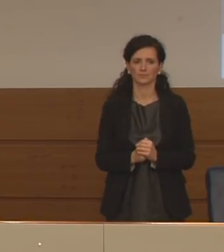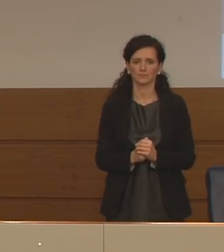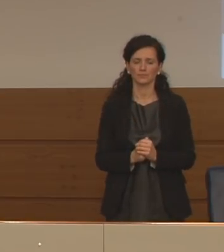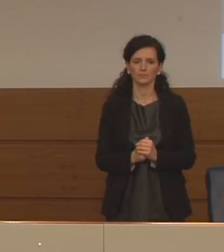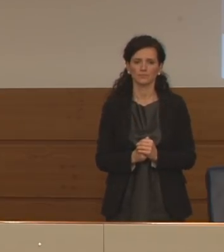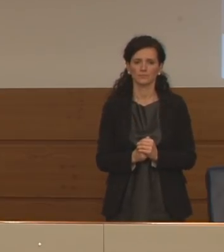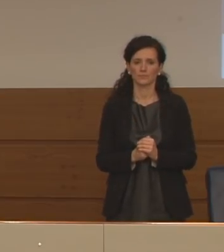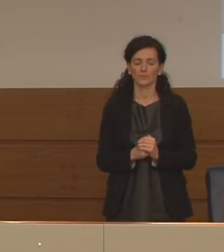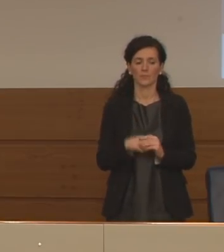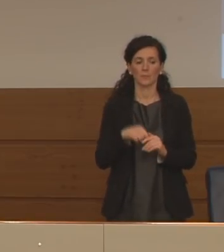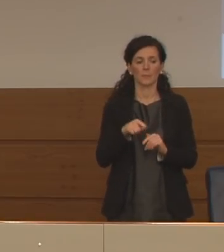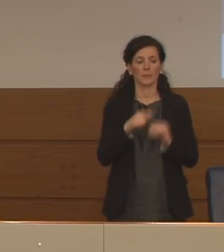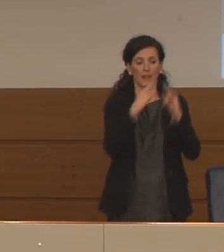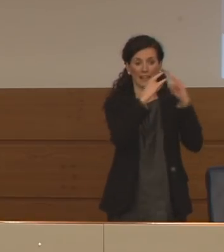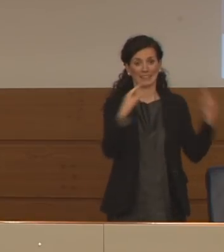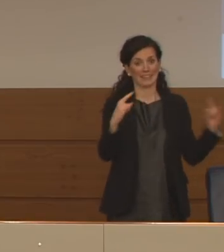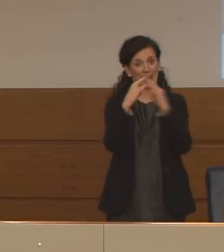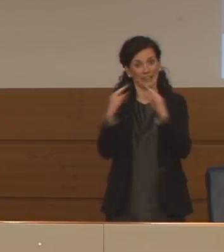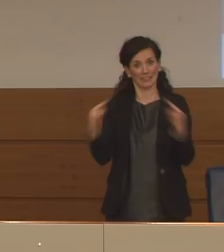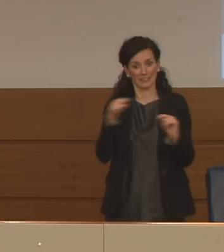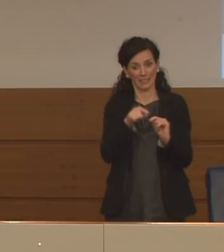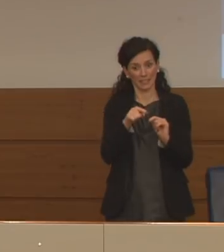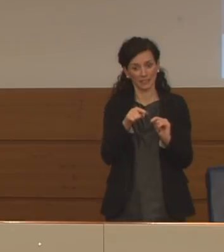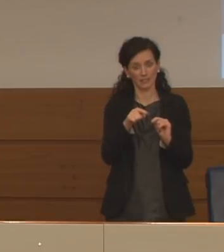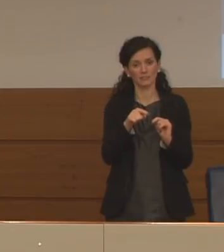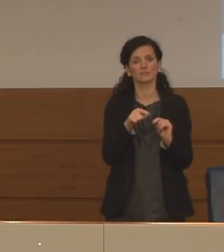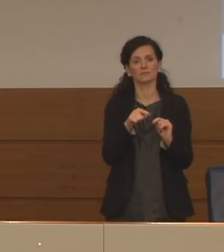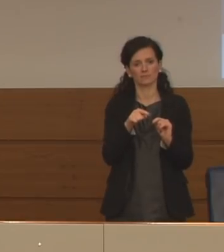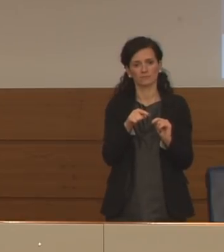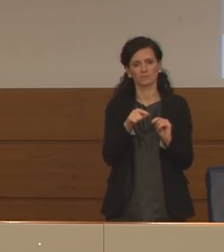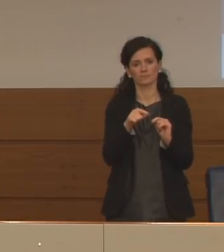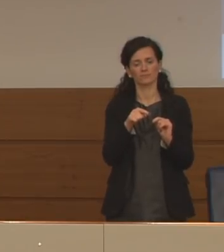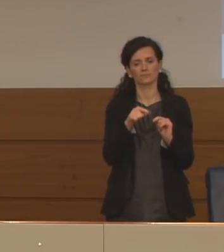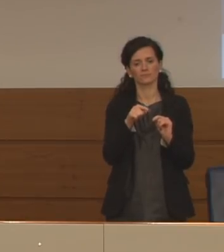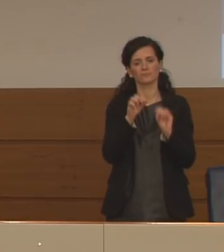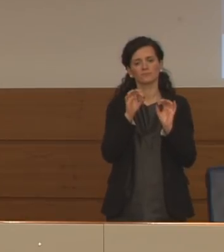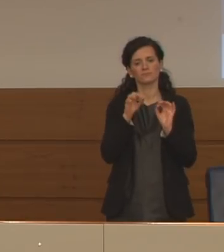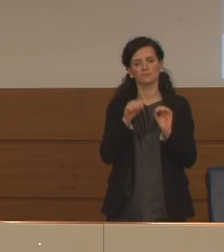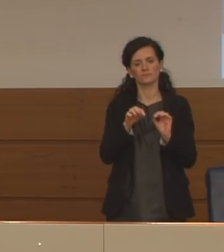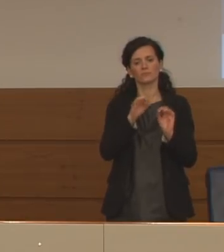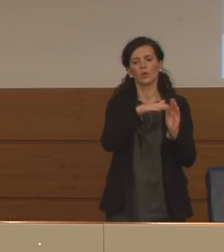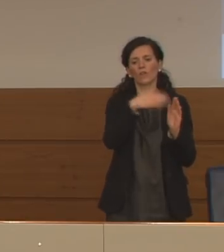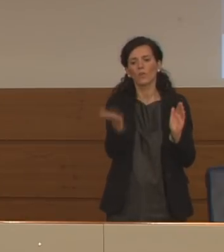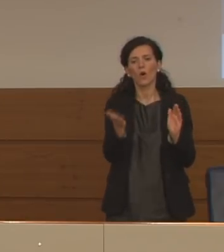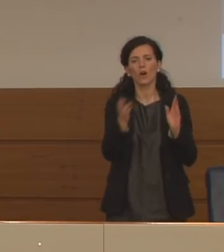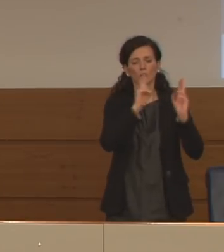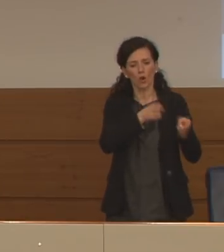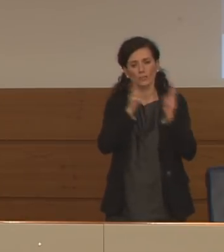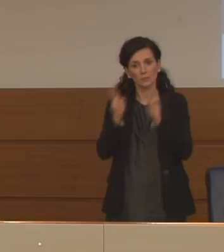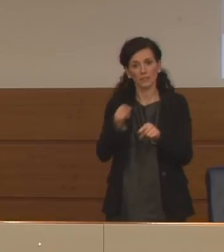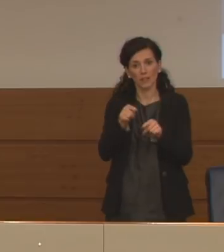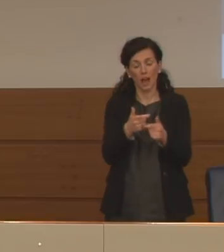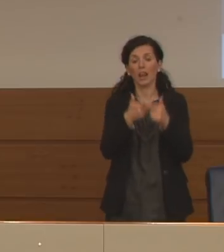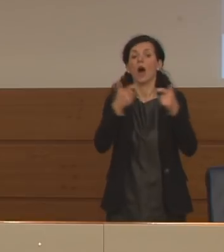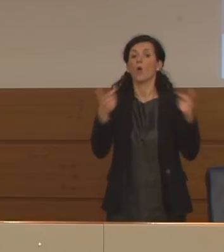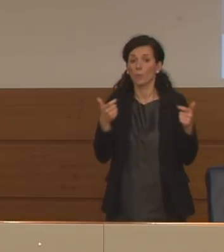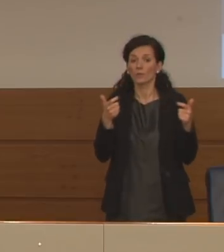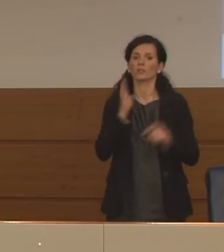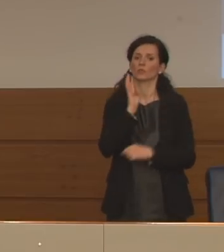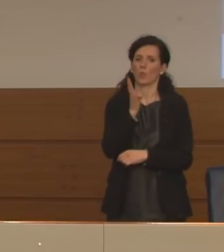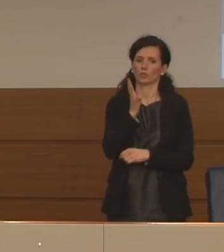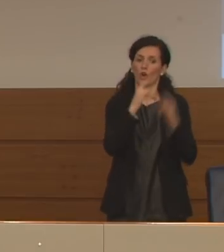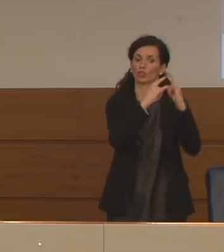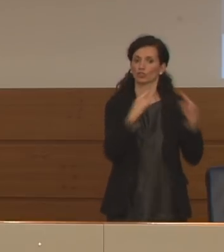delle tende che sono messe a protezione delle nostre strutture ospedaliere e incrementato di 14